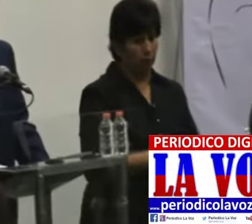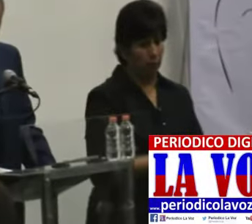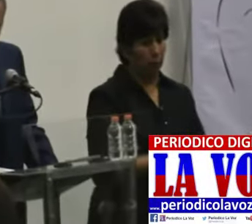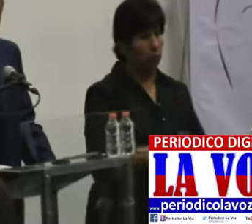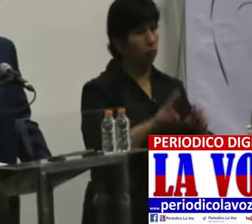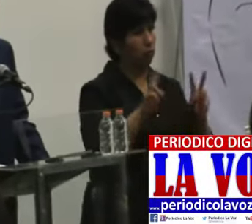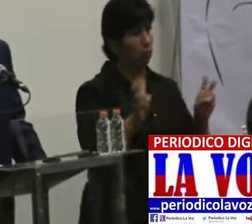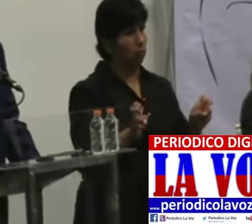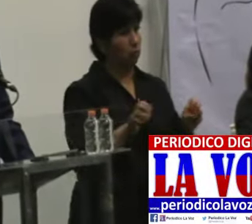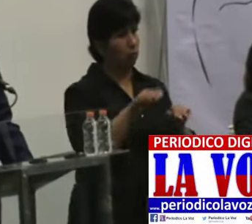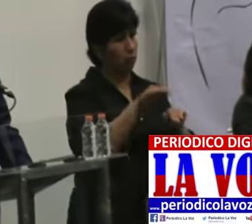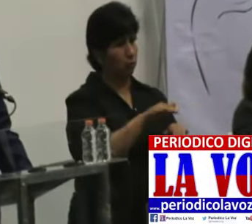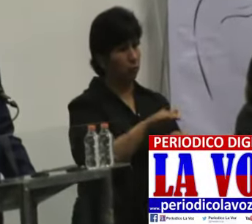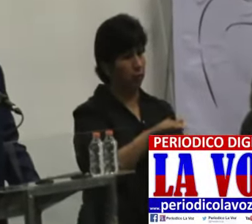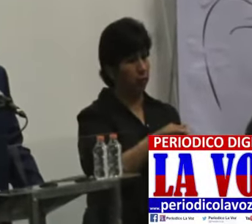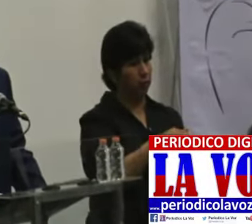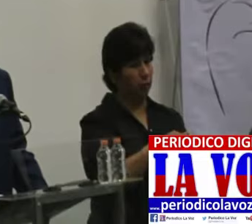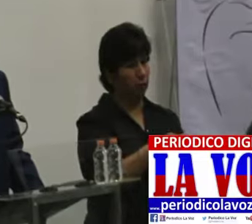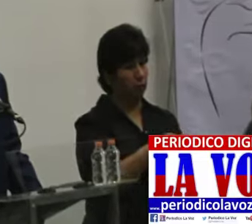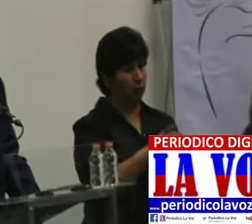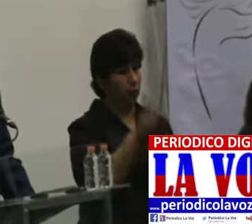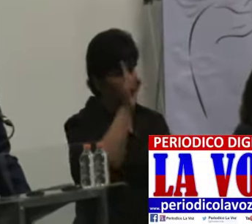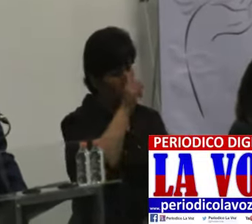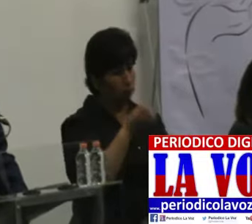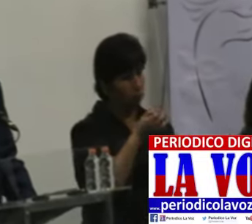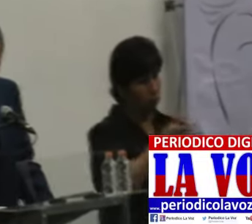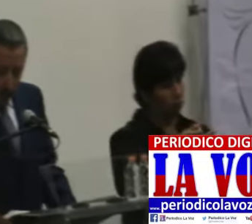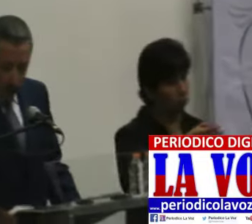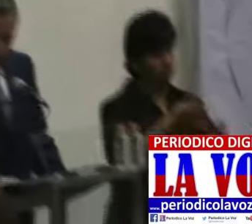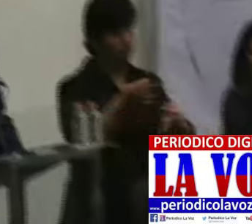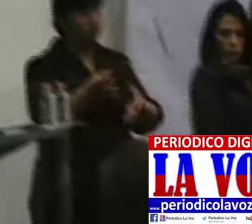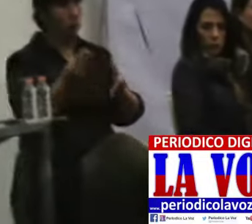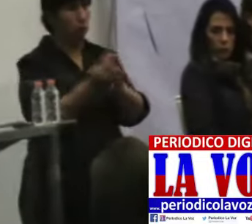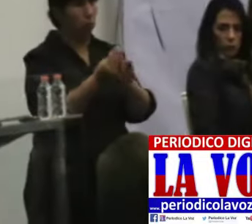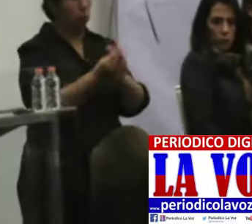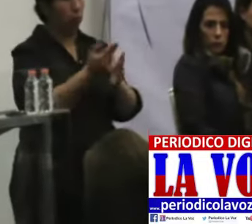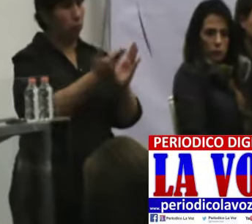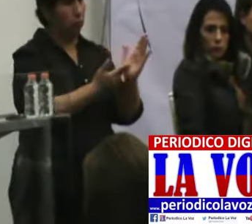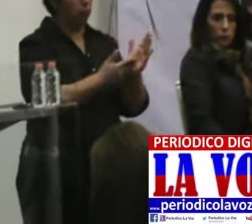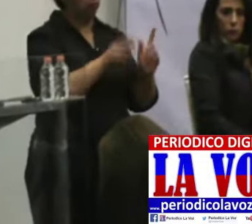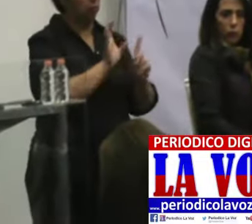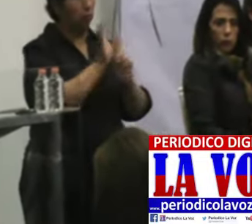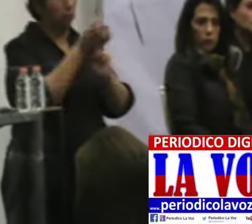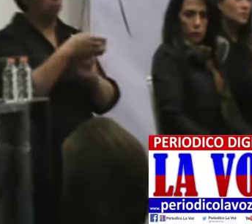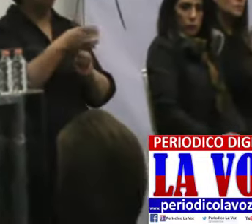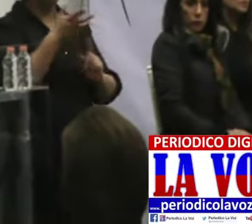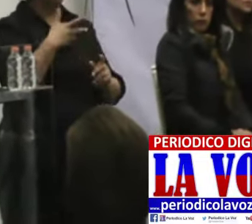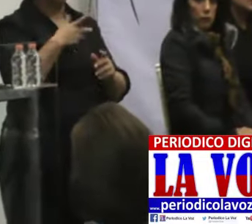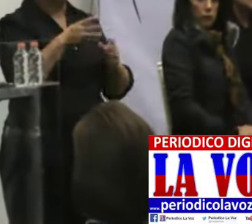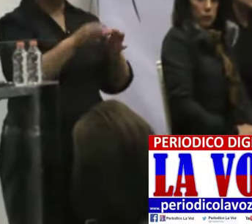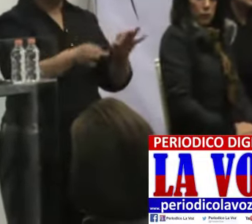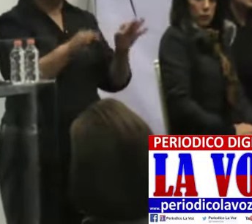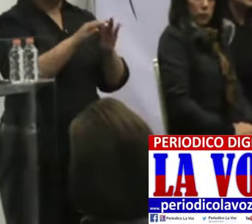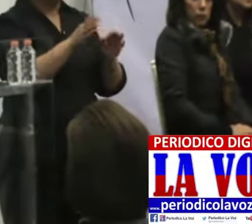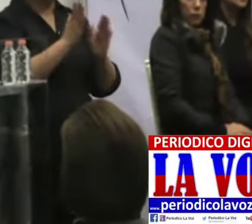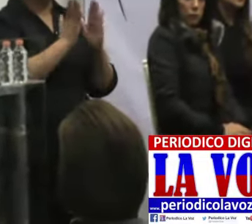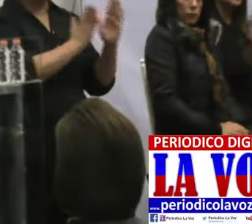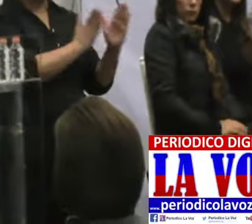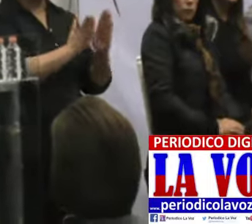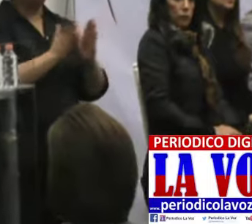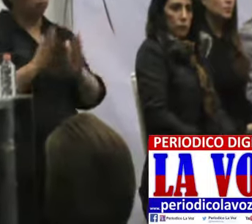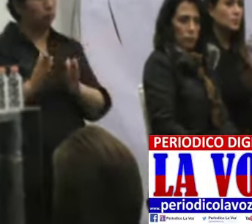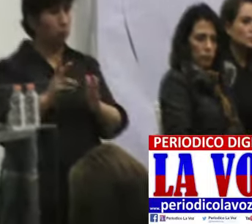Los temas sobre los cuales se han impartido los cursos y talleres de la Comisión están segmentados por clase de